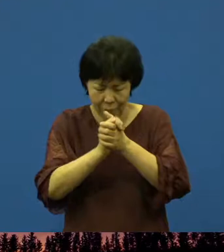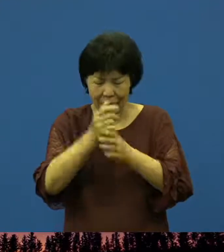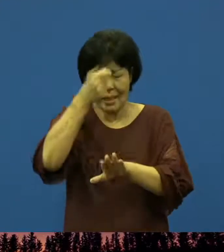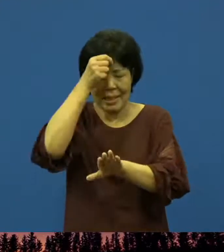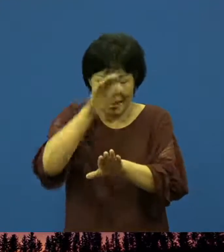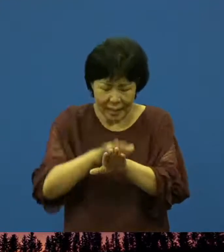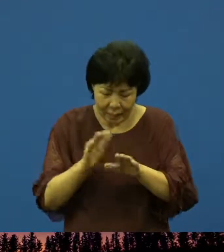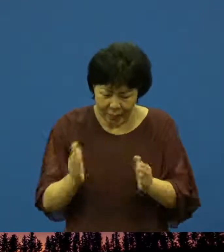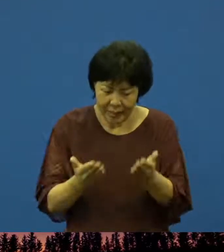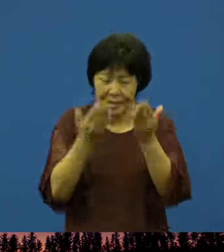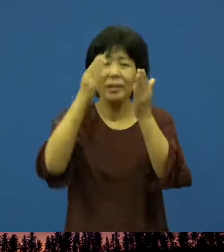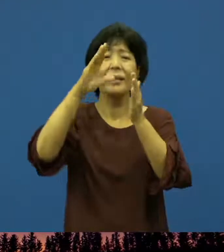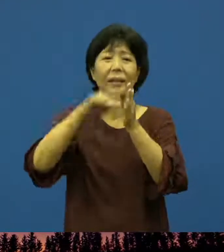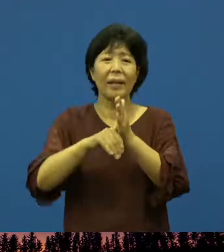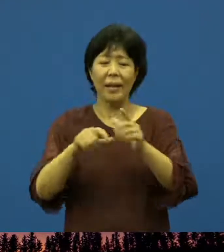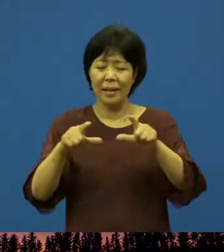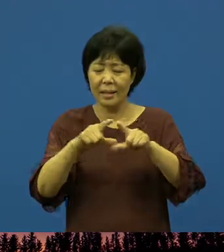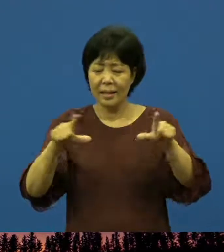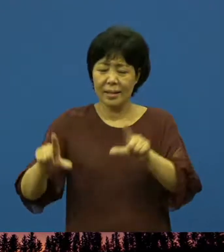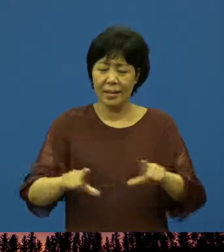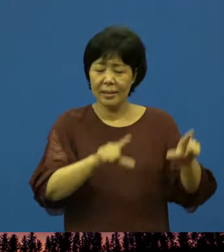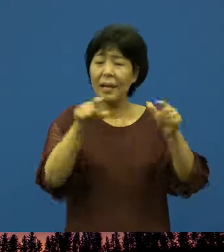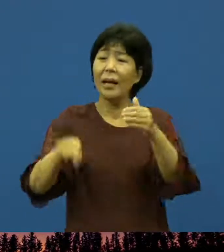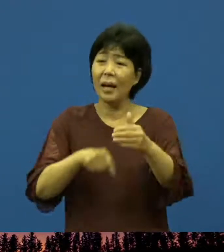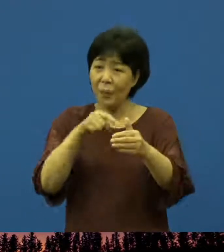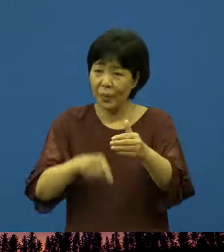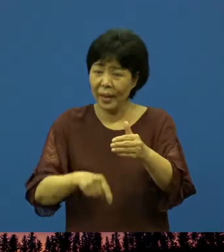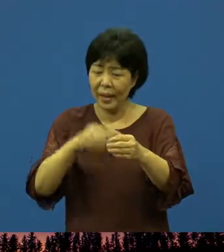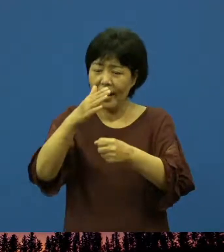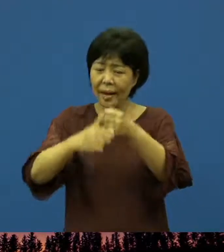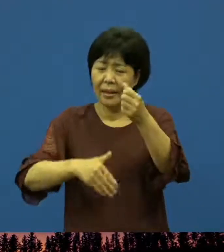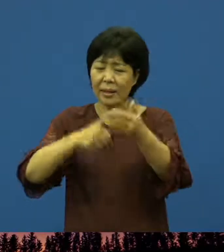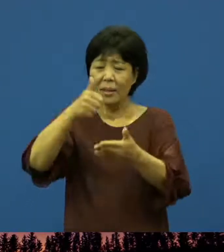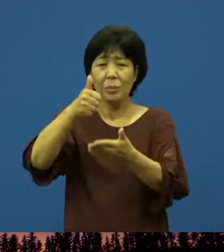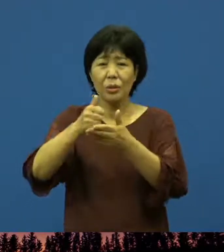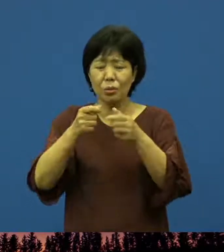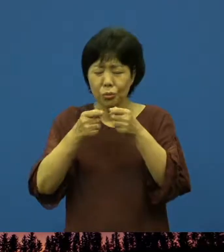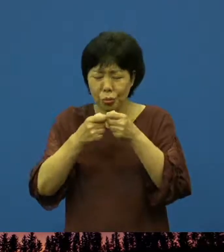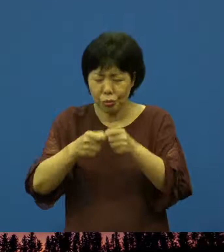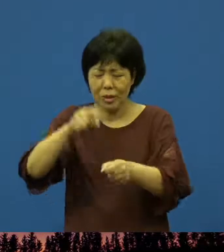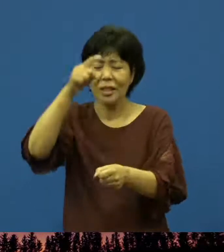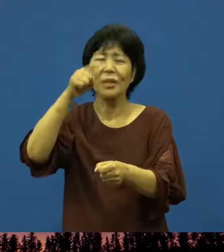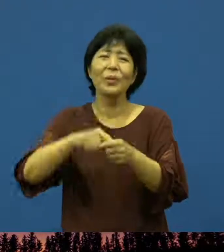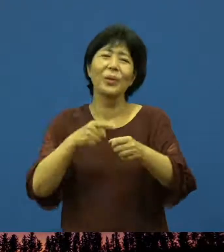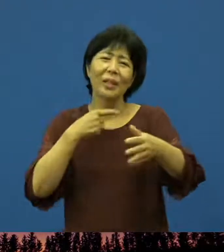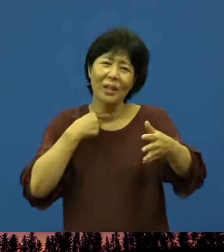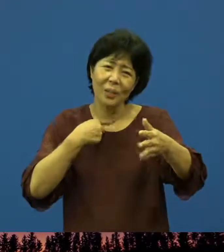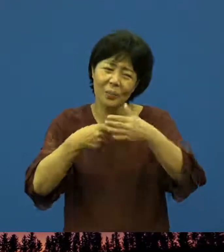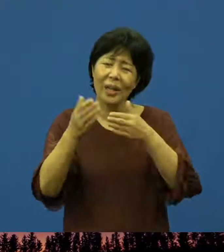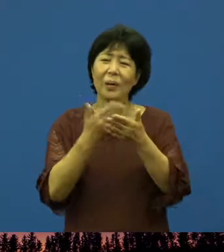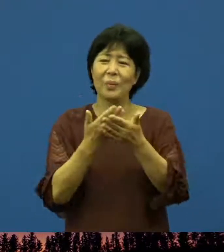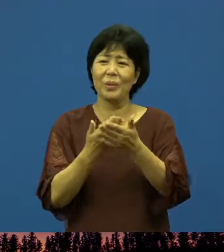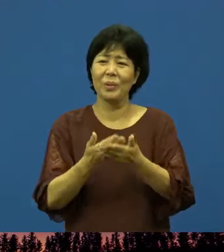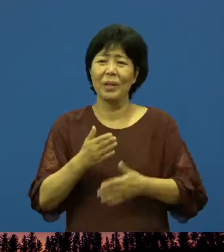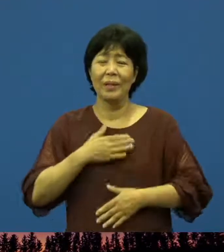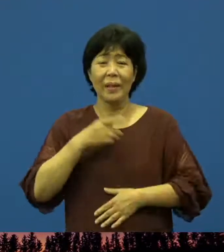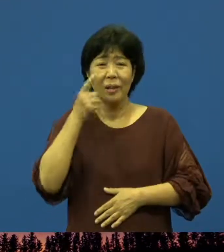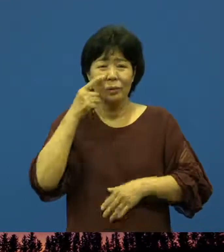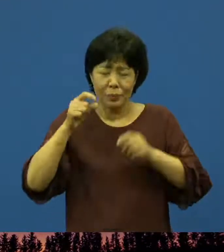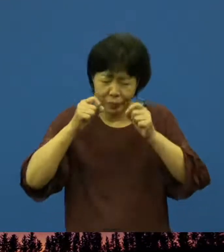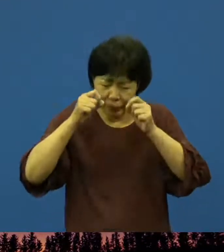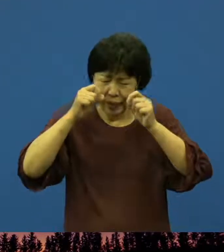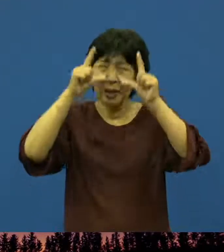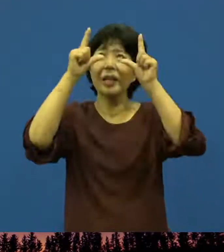가운데, 일상을 살아가는 가운데 하나님을 구체적으로 경험하게 하여 주시옵소서. 그래서 내 눈이 더 열려져 가게 하여